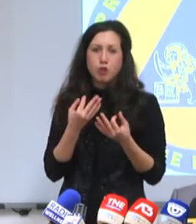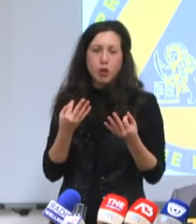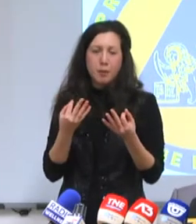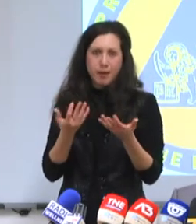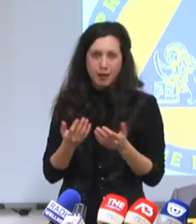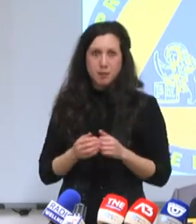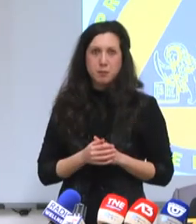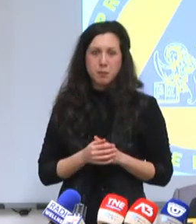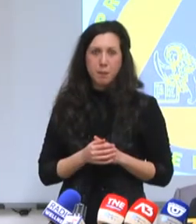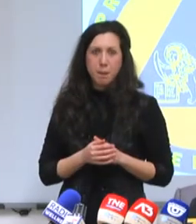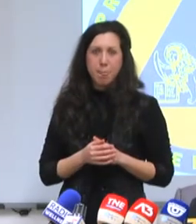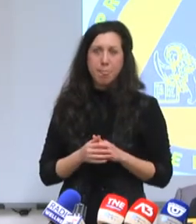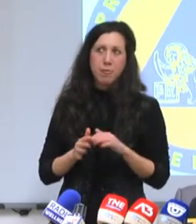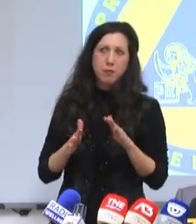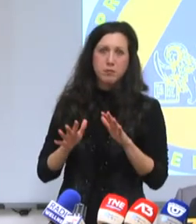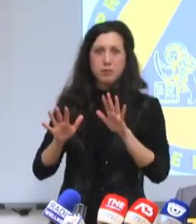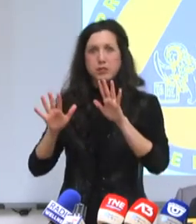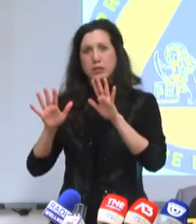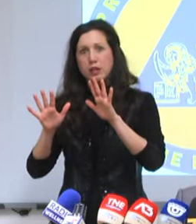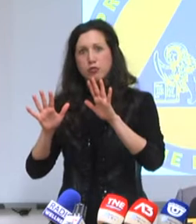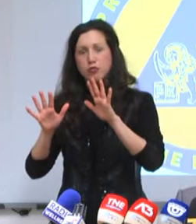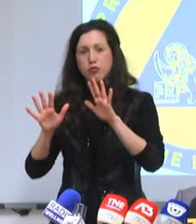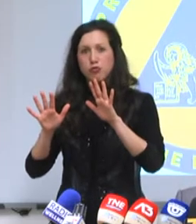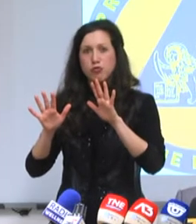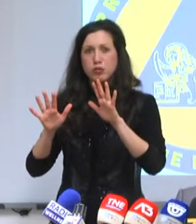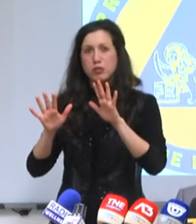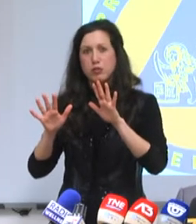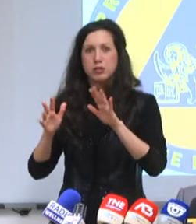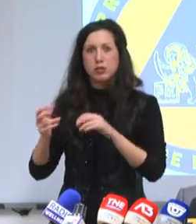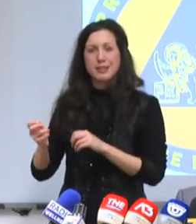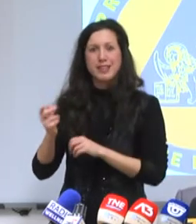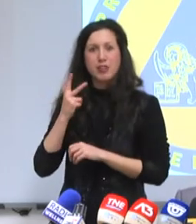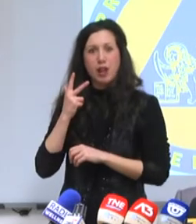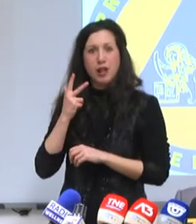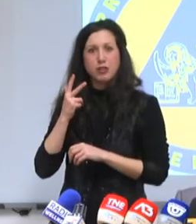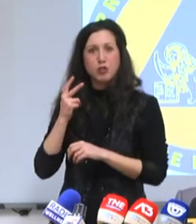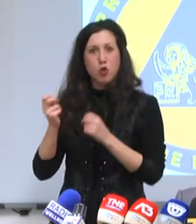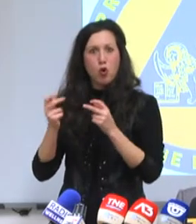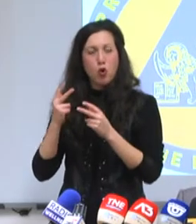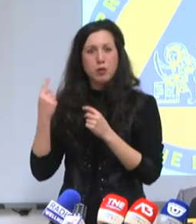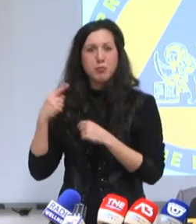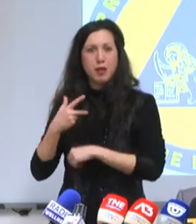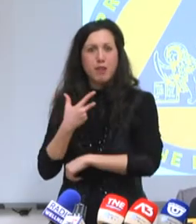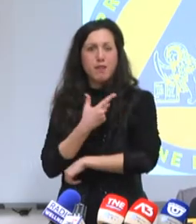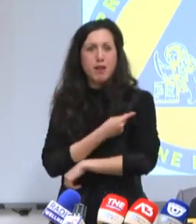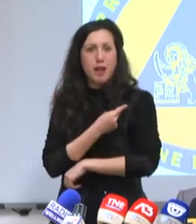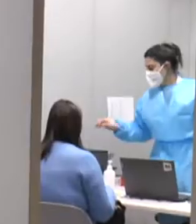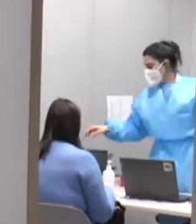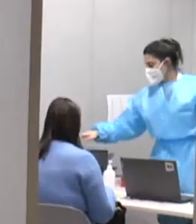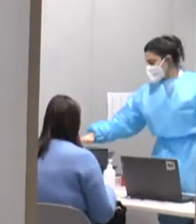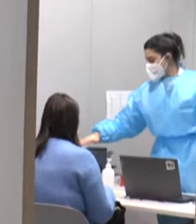decina di segnalazioni di febbre c'è stata stiamo parlando di circa 6.700 somministrazioni di astrazeneca